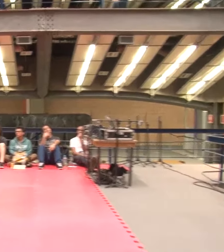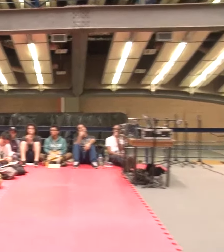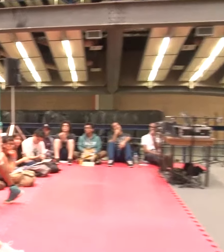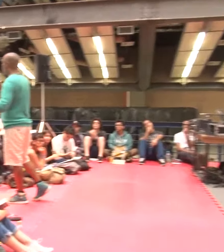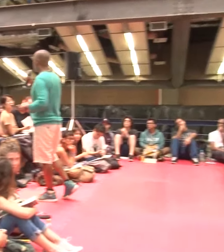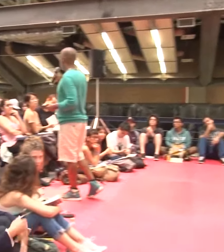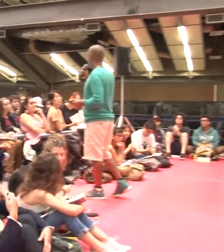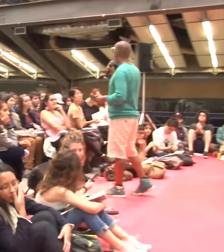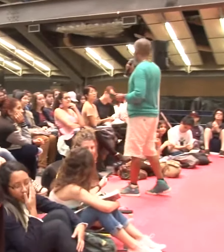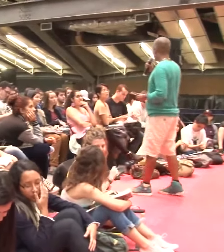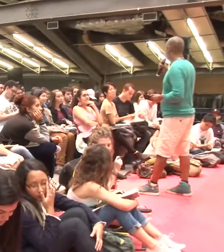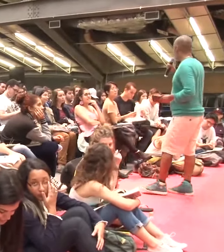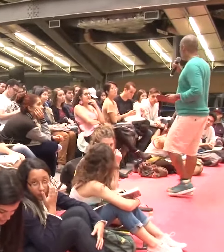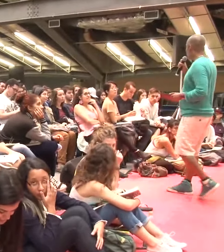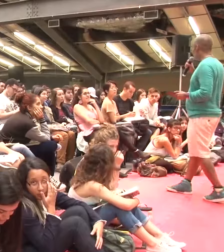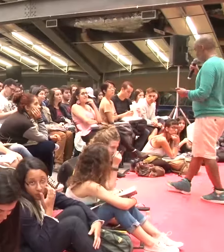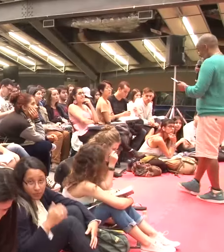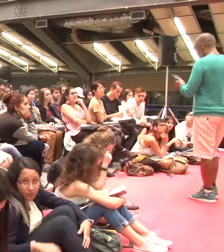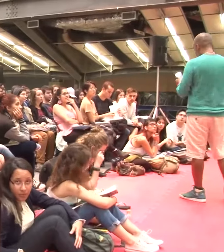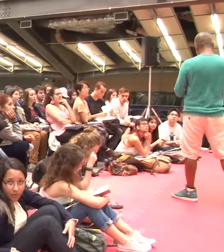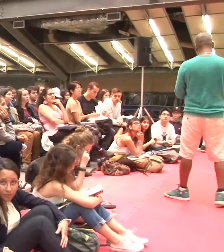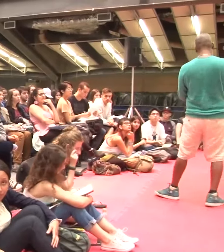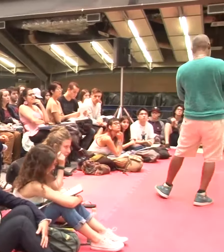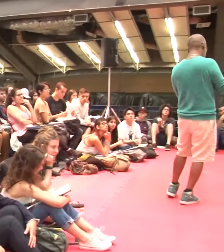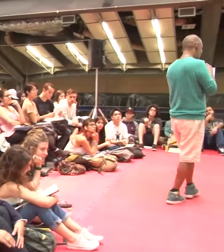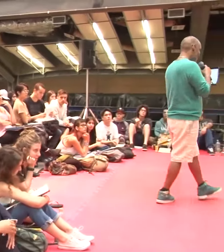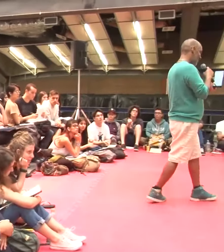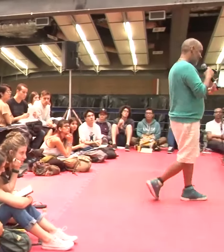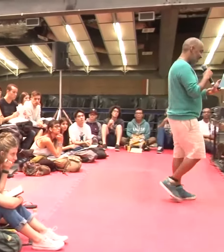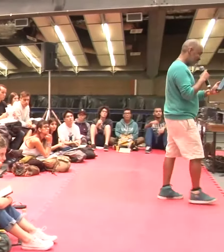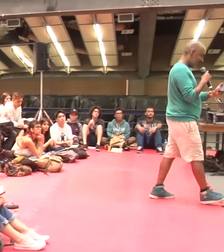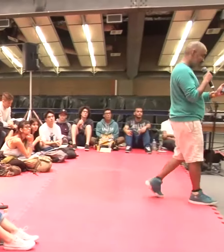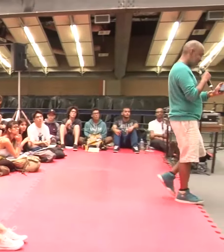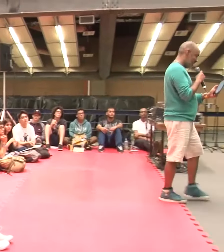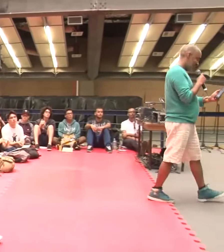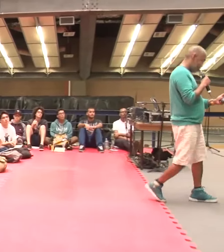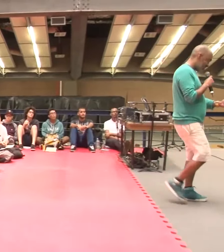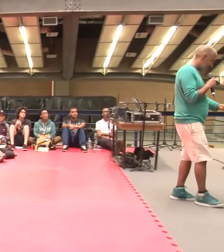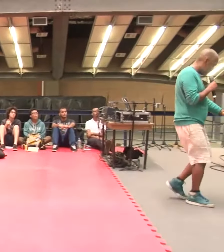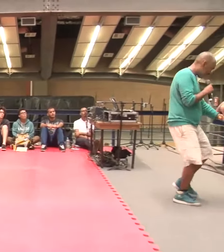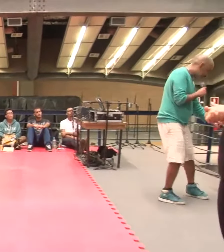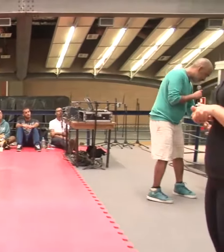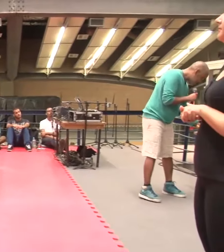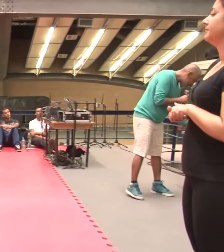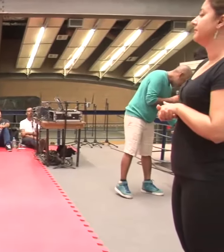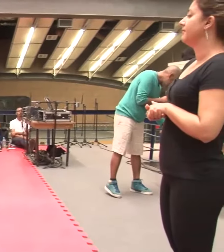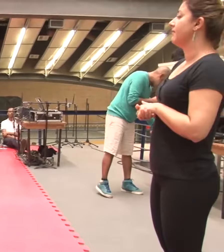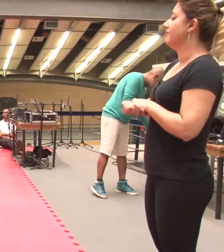Deus o rosto e as mãos trêmulas. Agora observe o detalhe, meus queridos e minhas queridas.